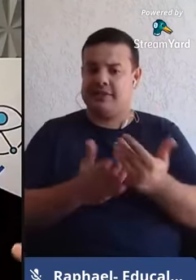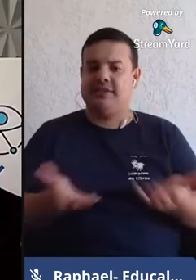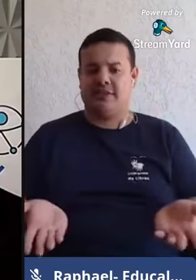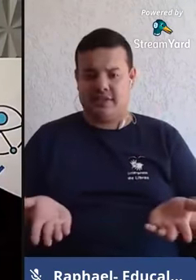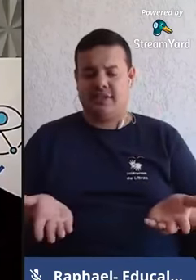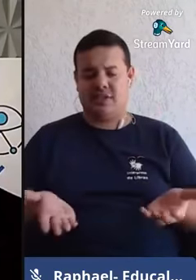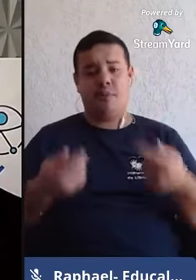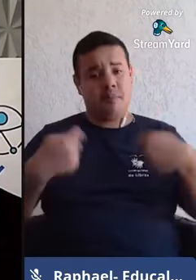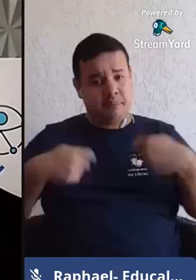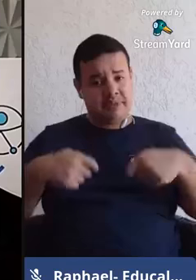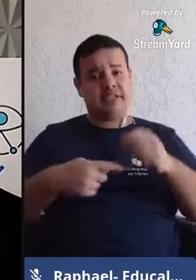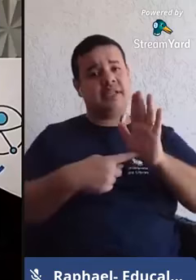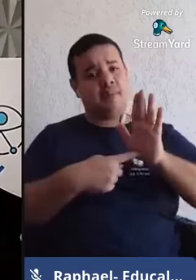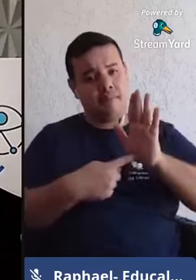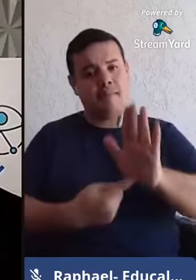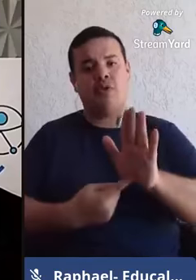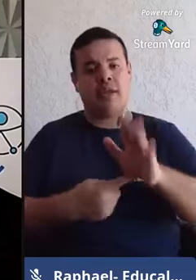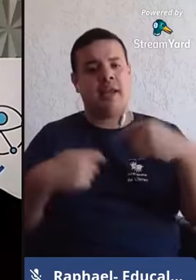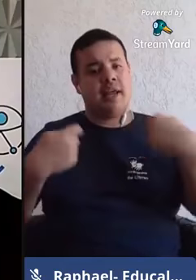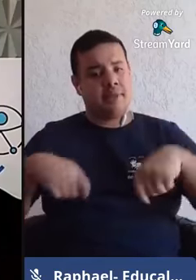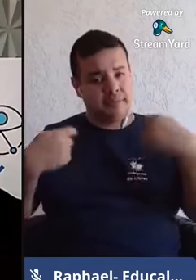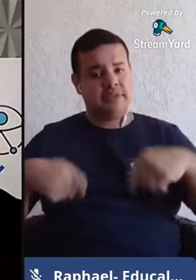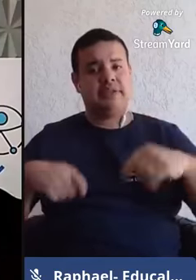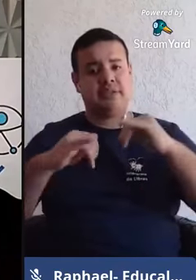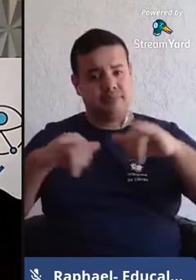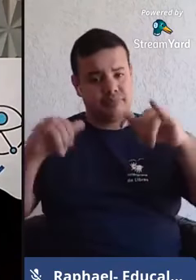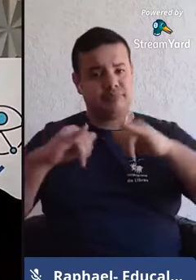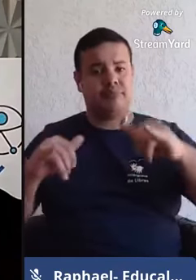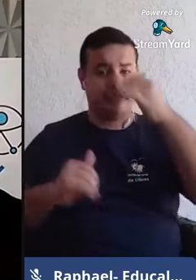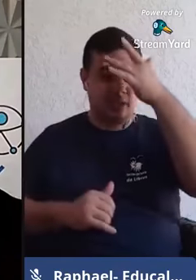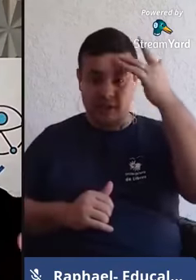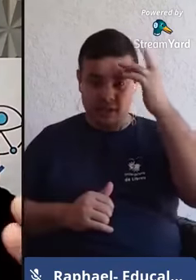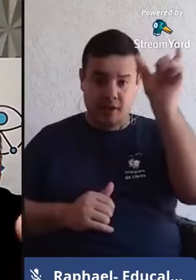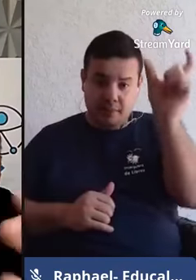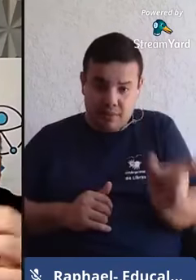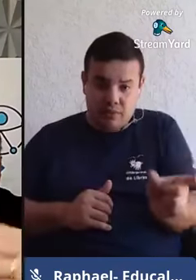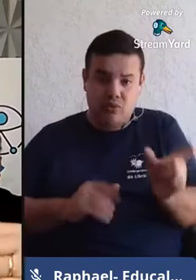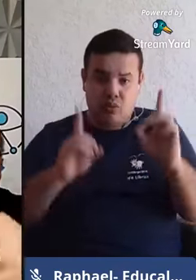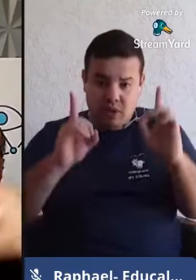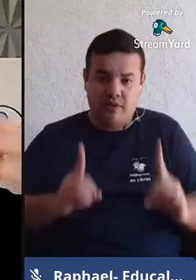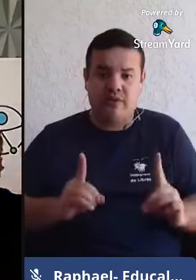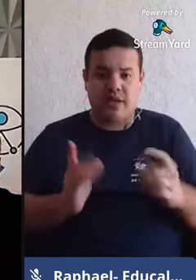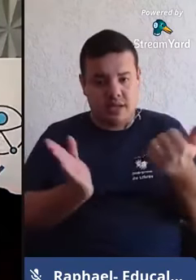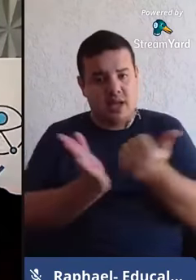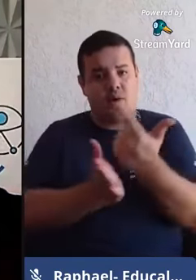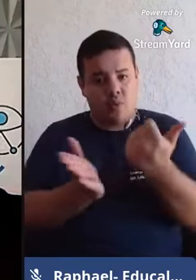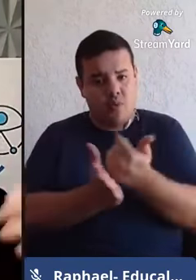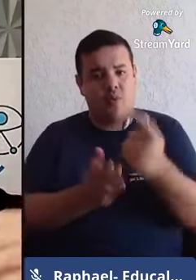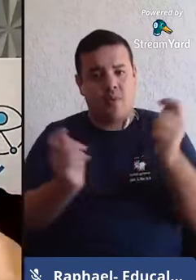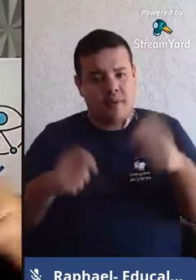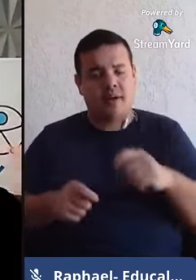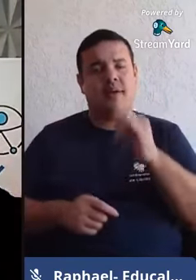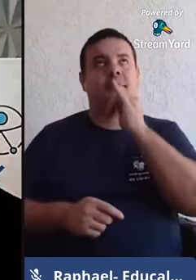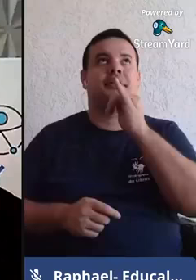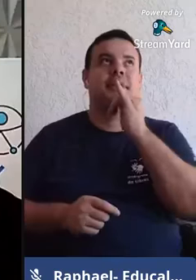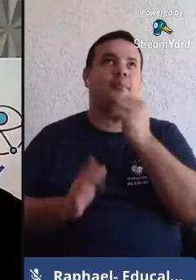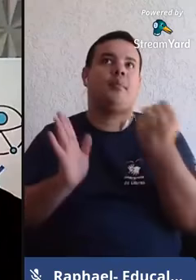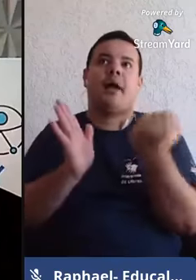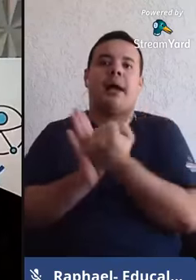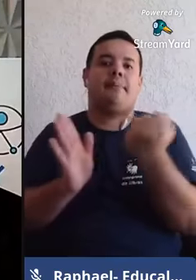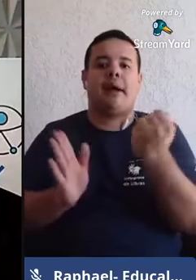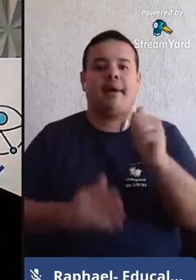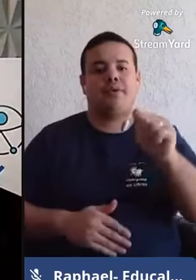Esse fator da pessoa com deficiência ser enxergado como consumidor. Então você acha, por exemplo, que uma grande marca de iogurte, por